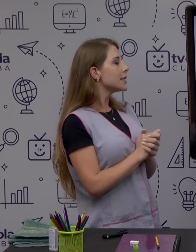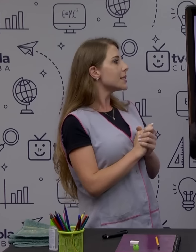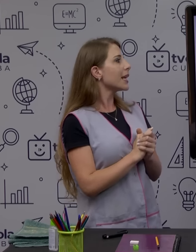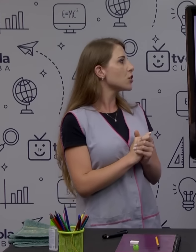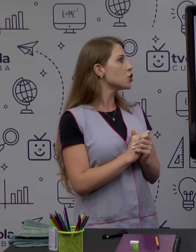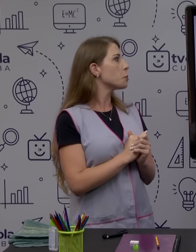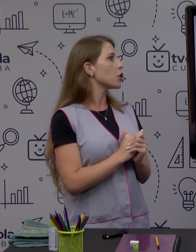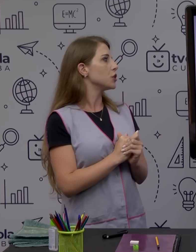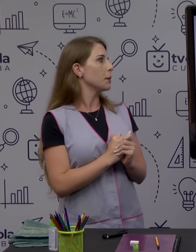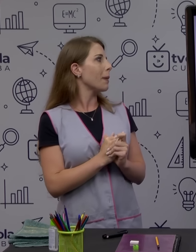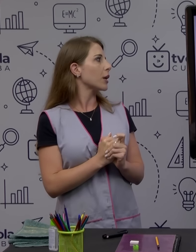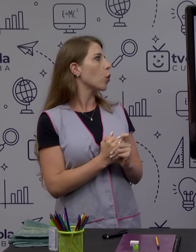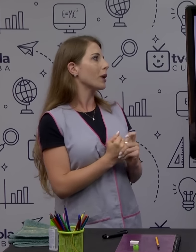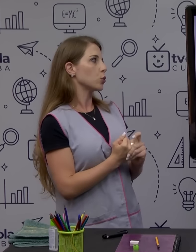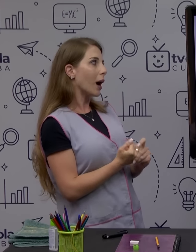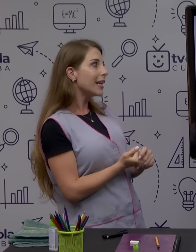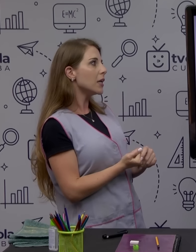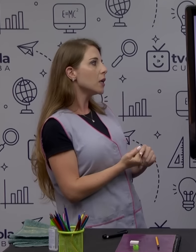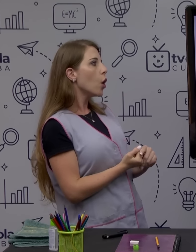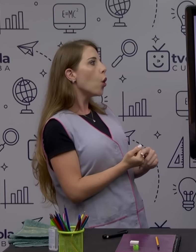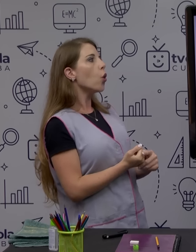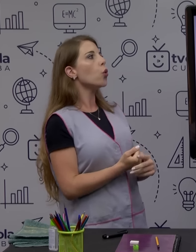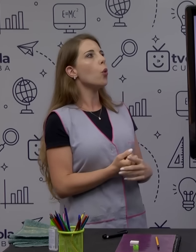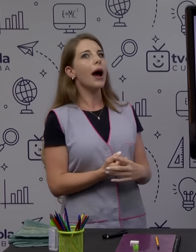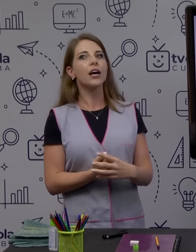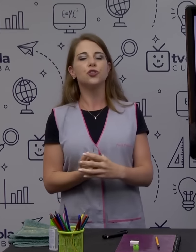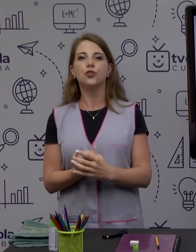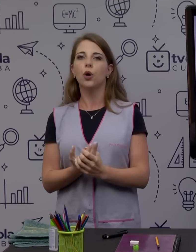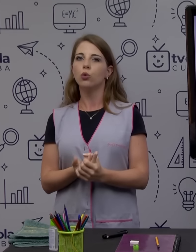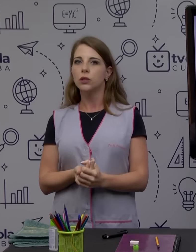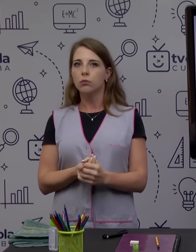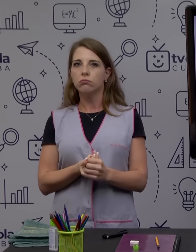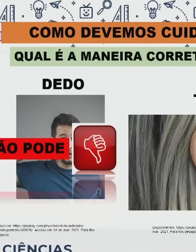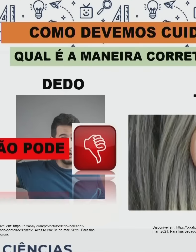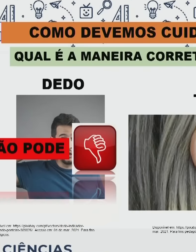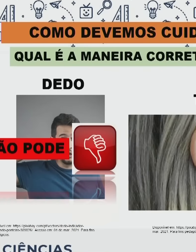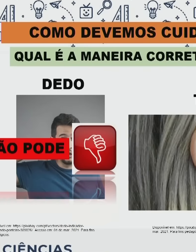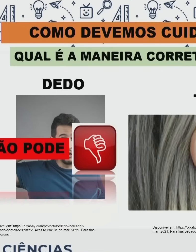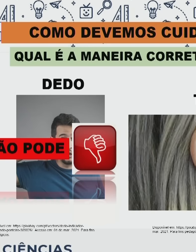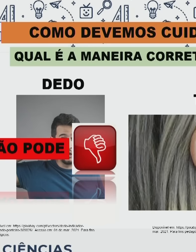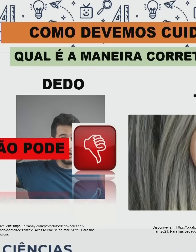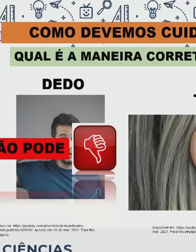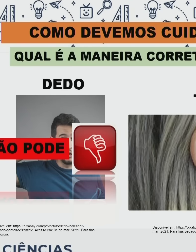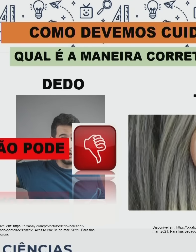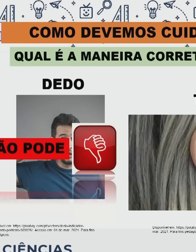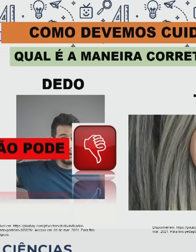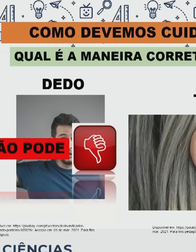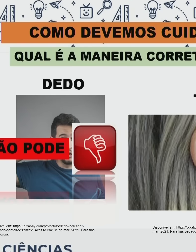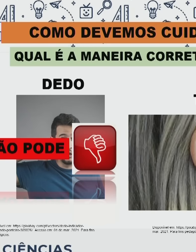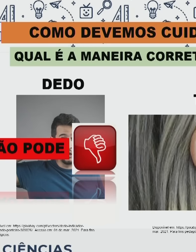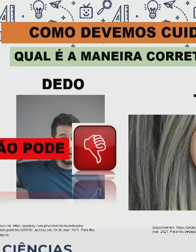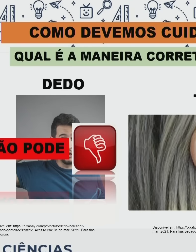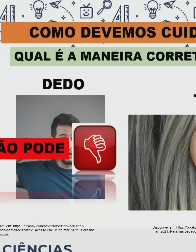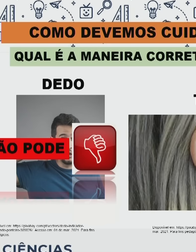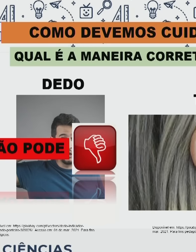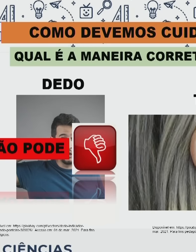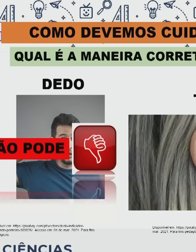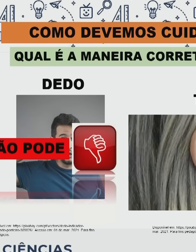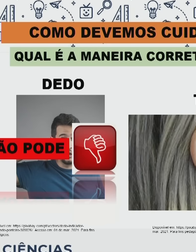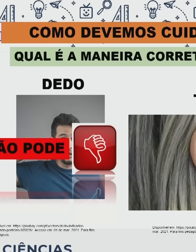será que a gente pode limpar com a toalha ou com a haste de algodão? Qual será o jeito certo de estar limpando? Ah, eu